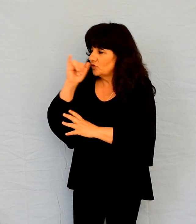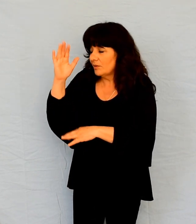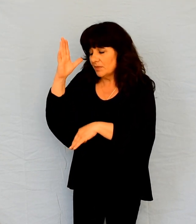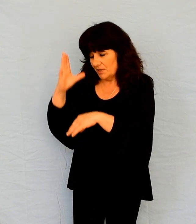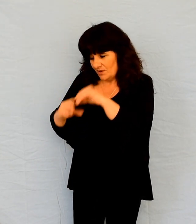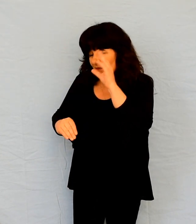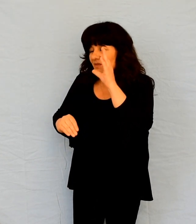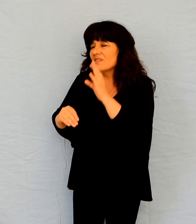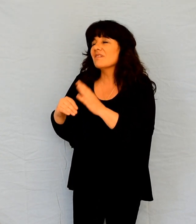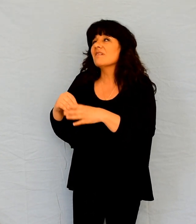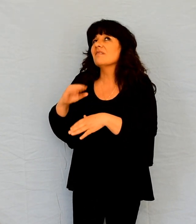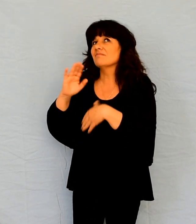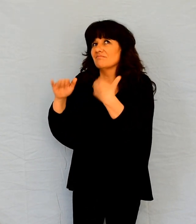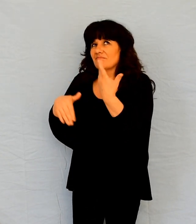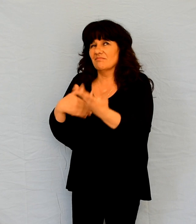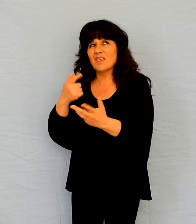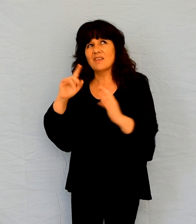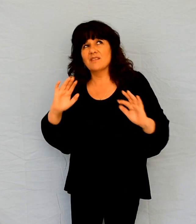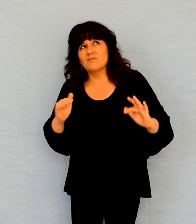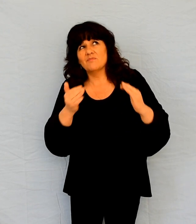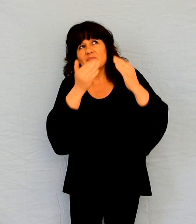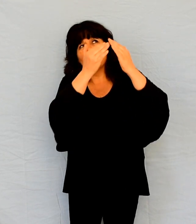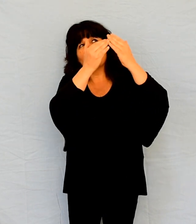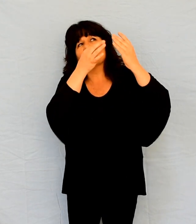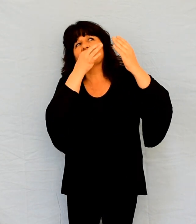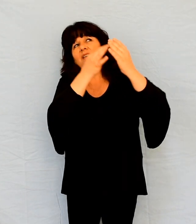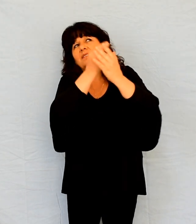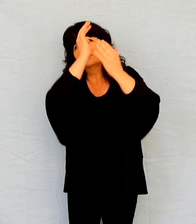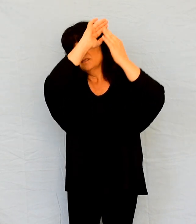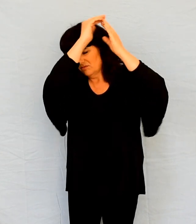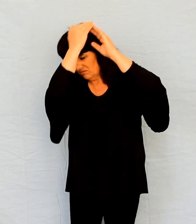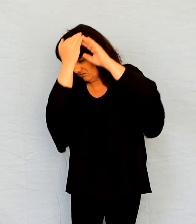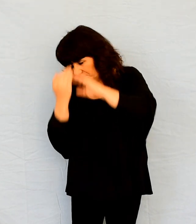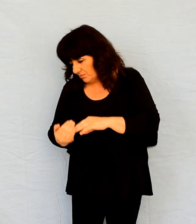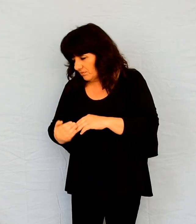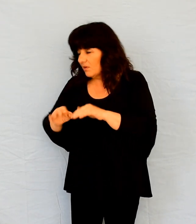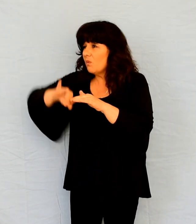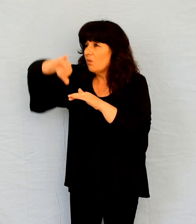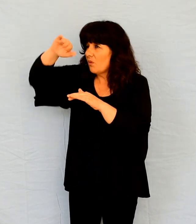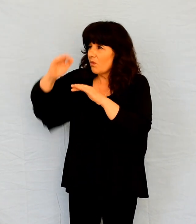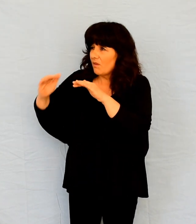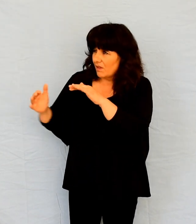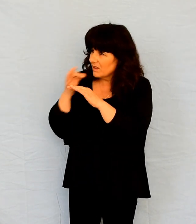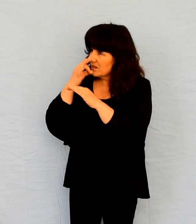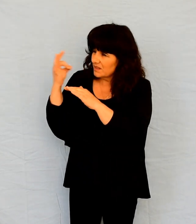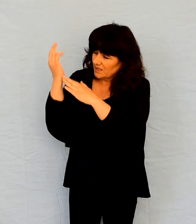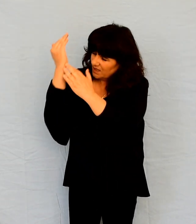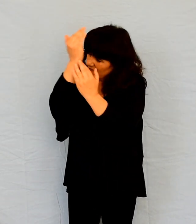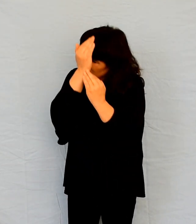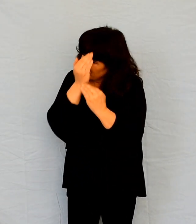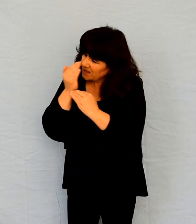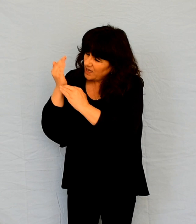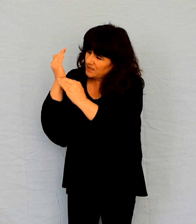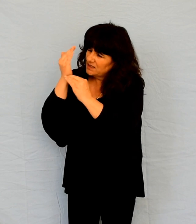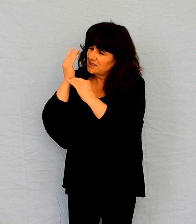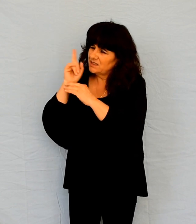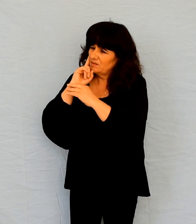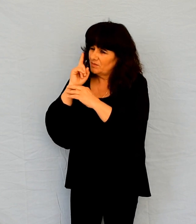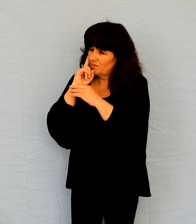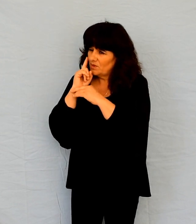dira aux montagnes : tombez sur nous, et aux collines : cachez-nous. Car si l'on traite ainsi l'arbre